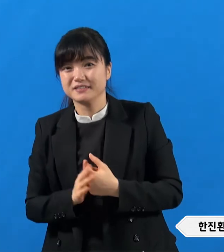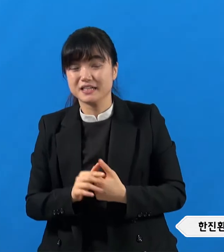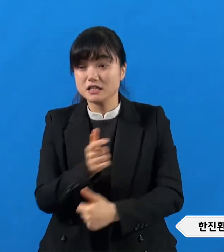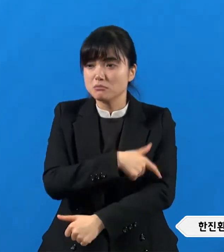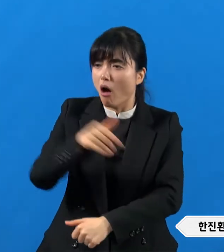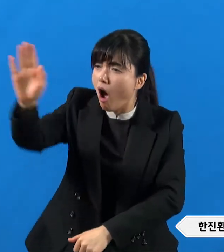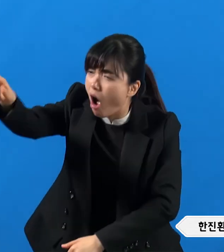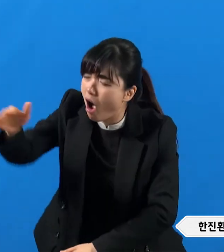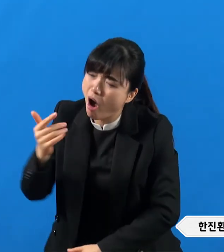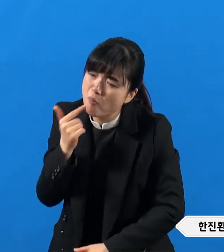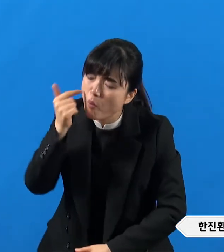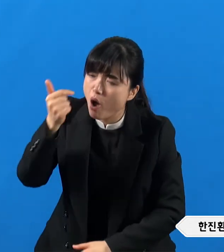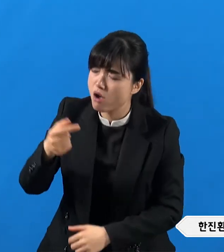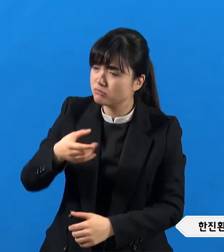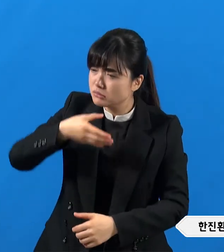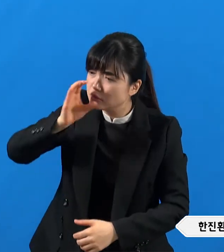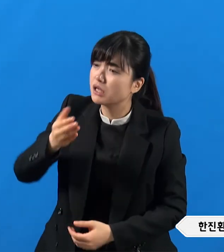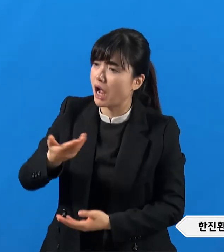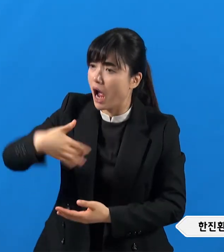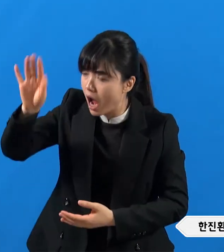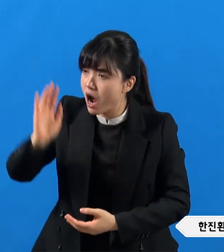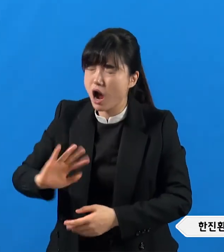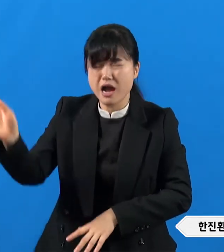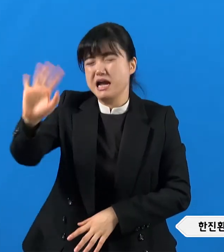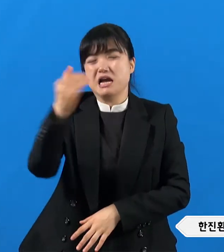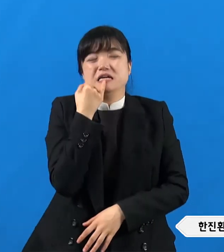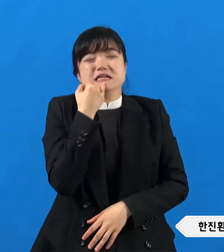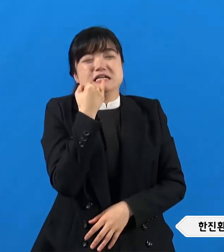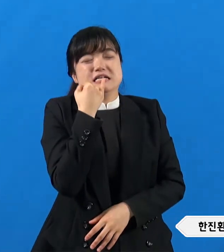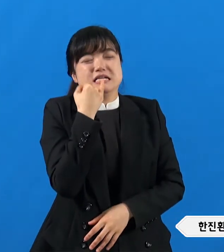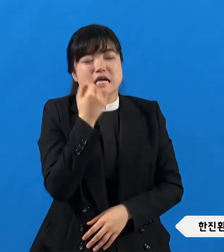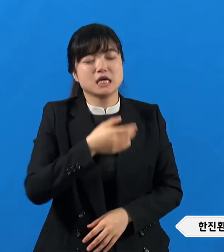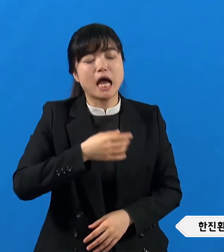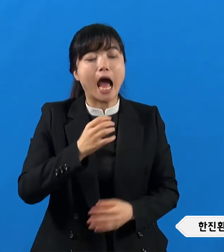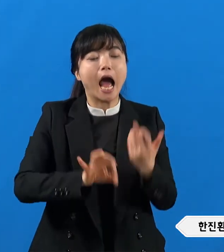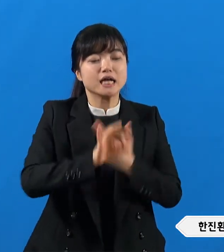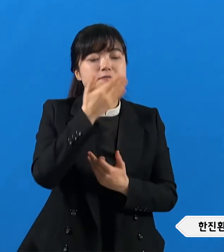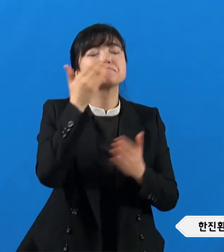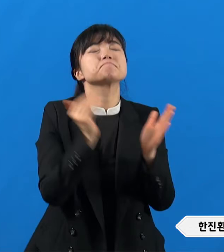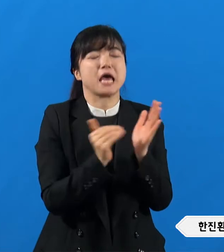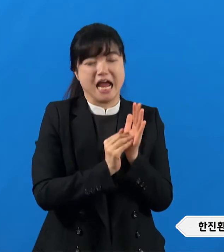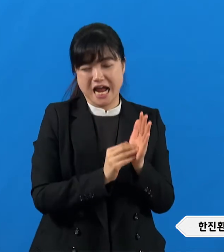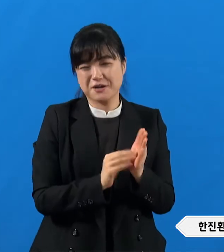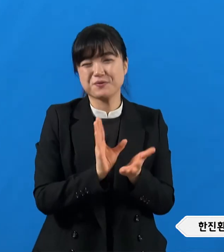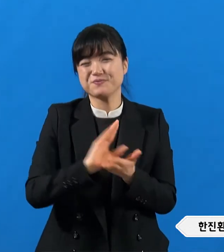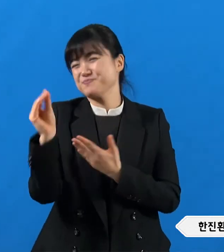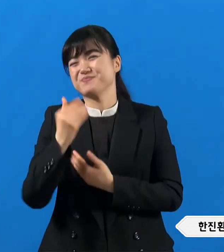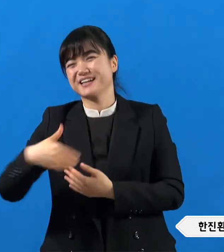집사님이 차 한잔 하고 가라는 걸, 아이고 차는 무슨 차, 아침에 마셨습니다 하고 재빨리 나와버렸어요.